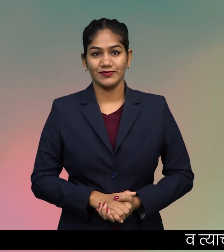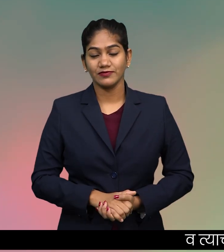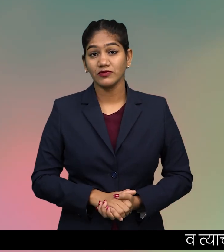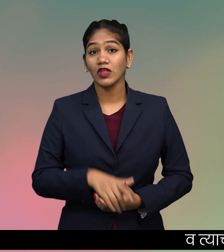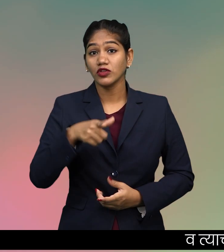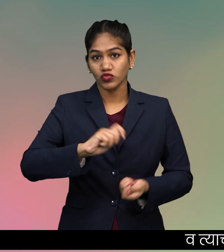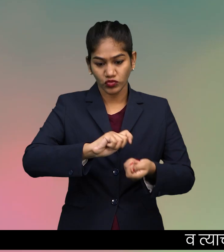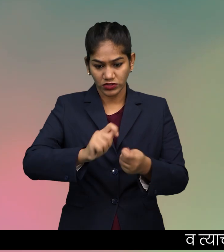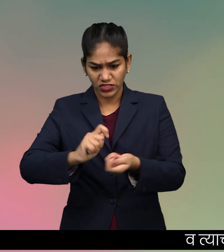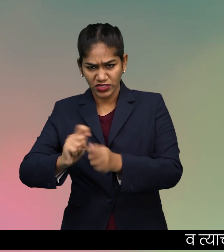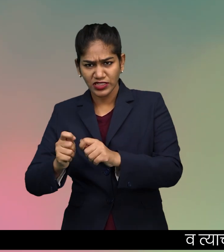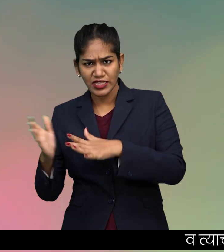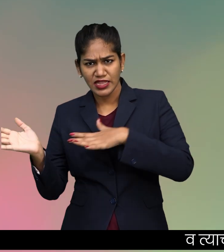व त्याचा वेग कमी करणे.